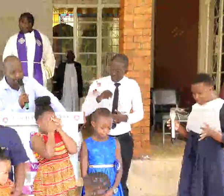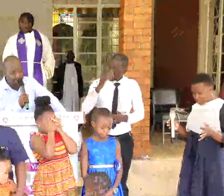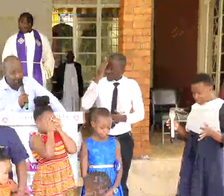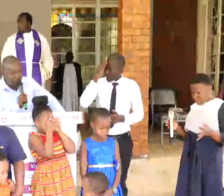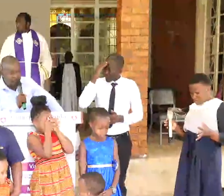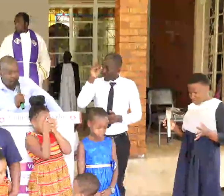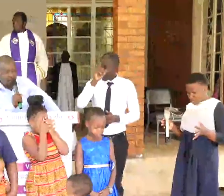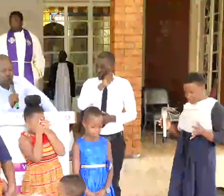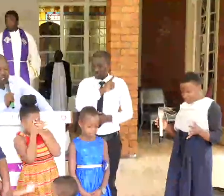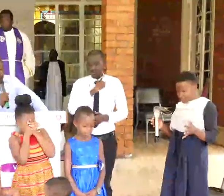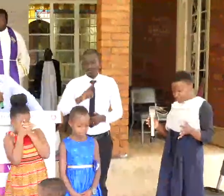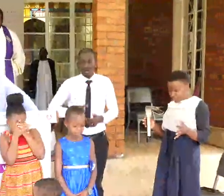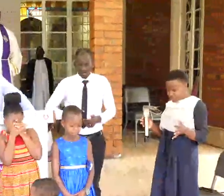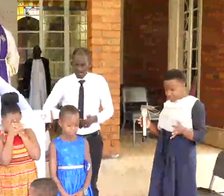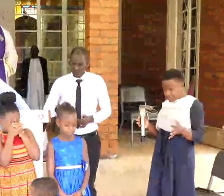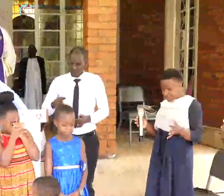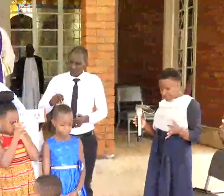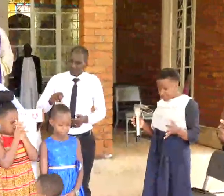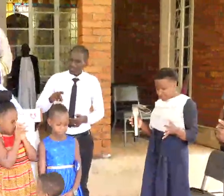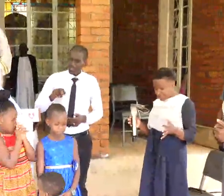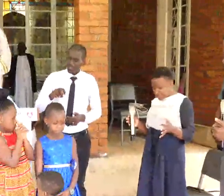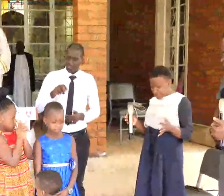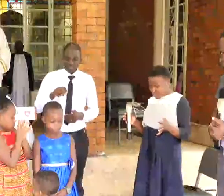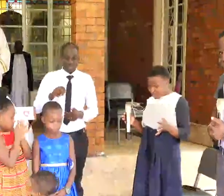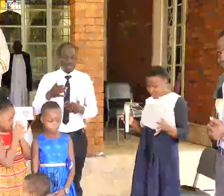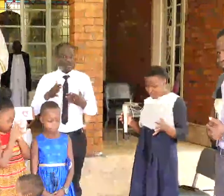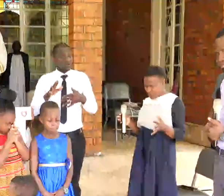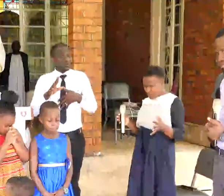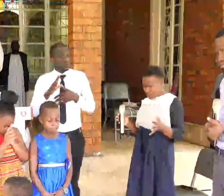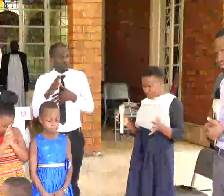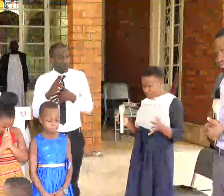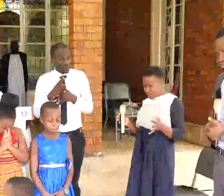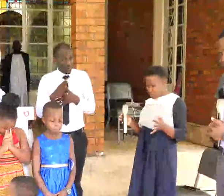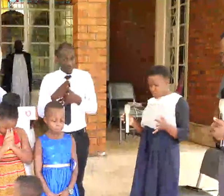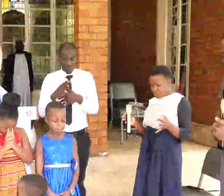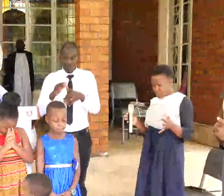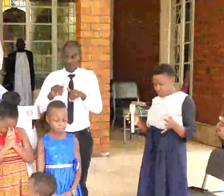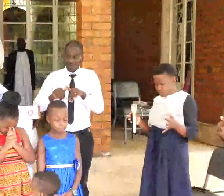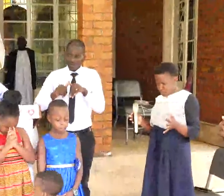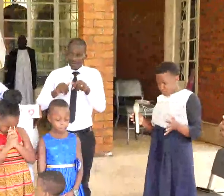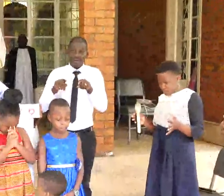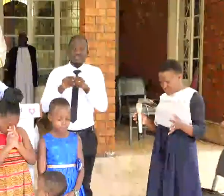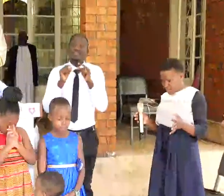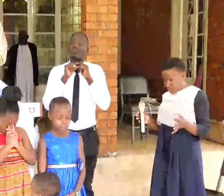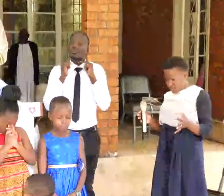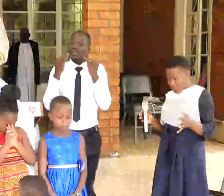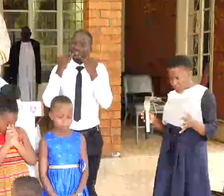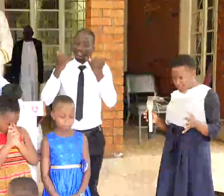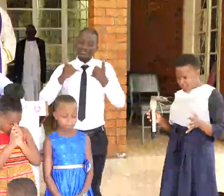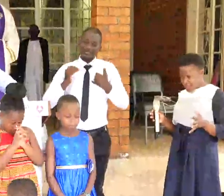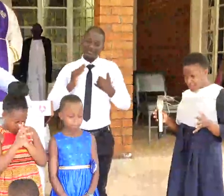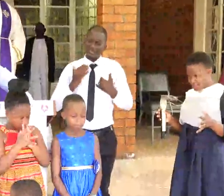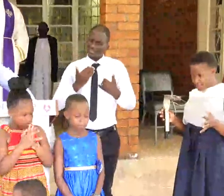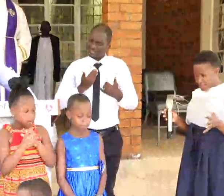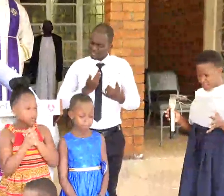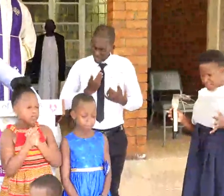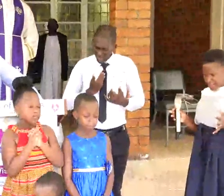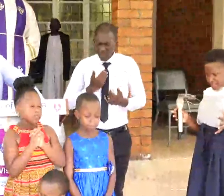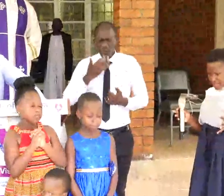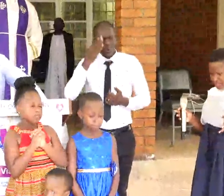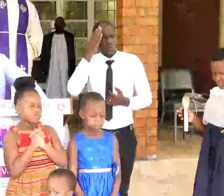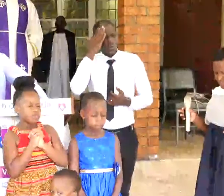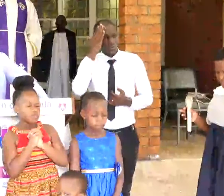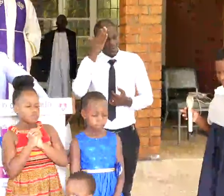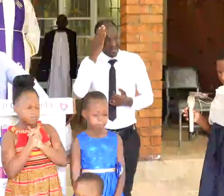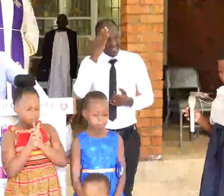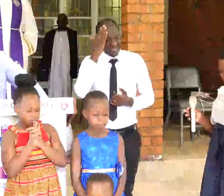Mukama, okutambulira ku nnono ng'omwawule bw'ategeezezza bulungi, okumanya